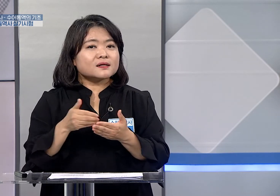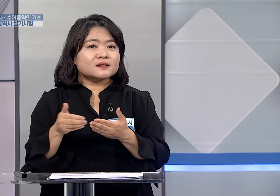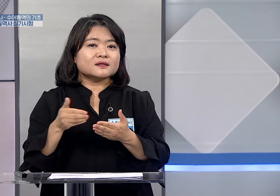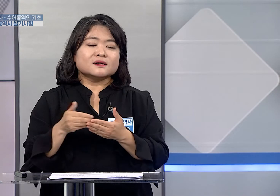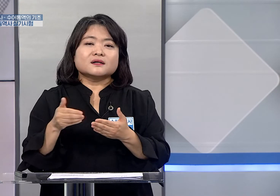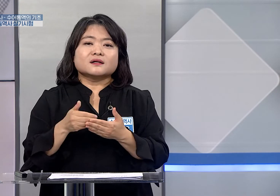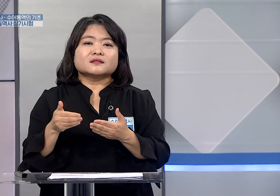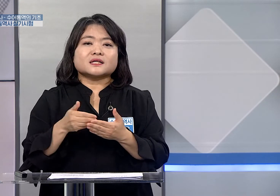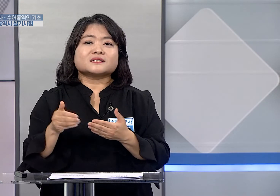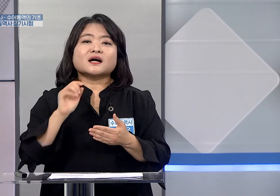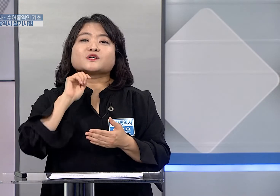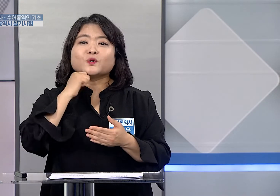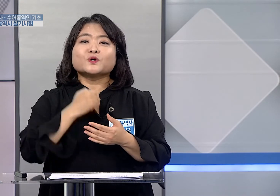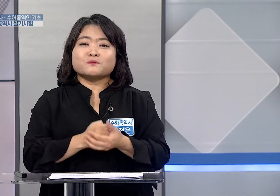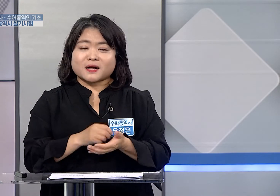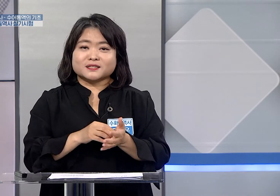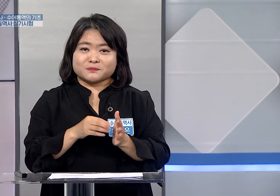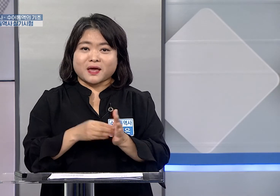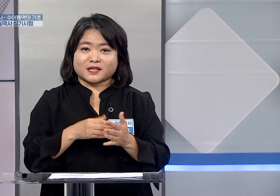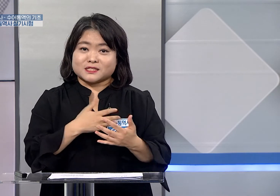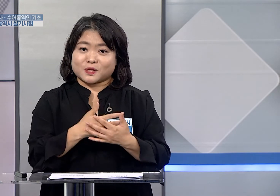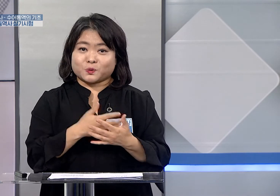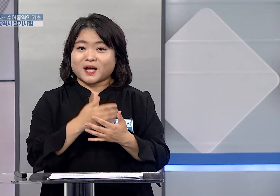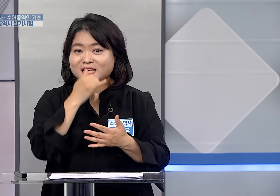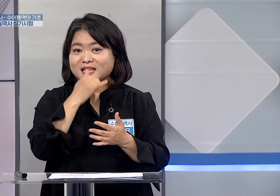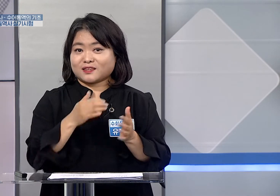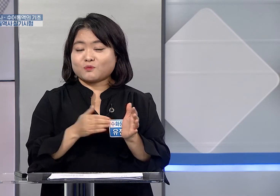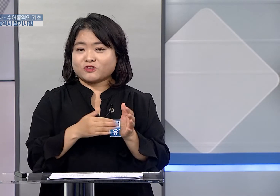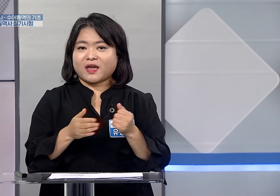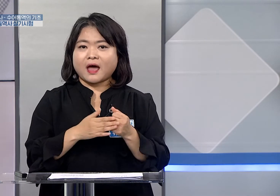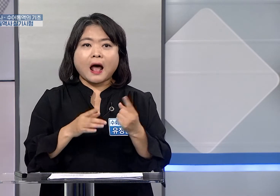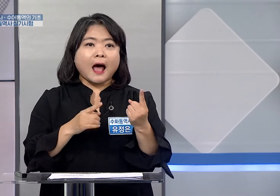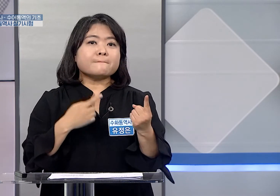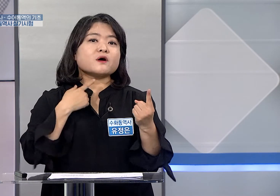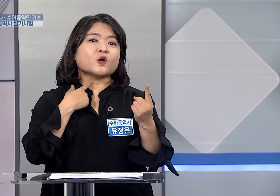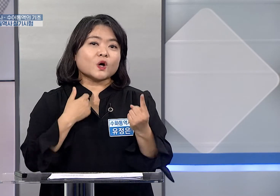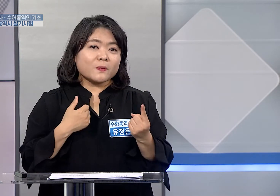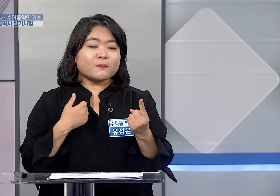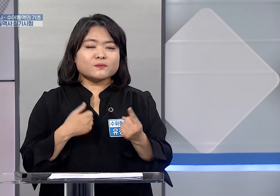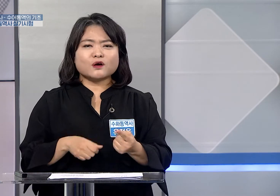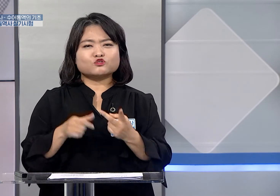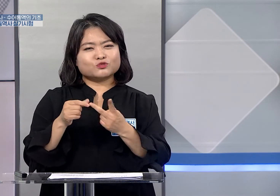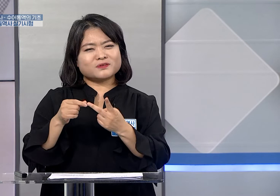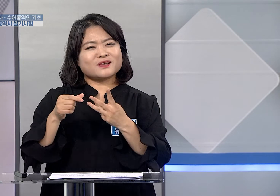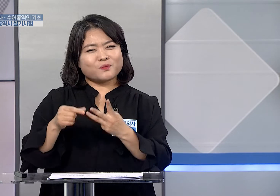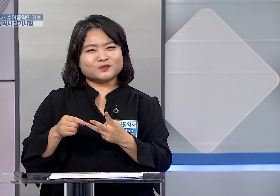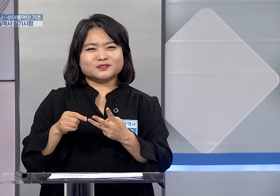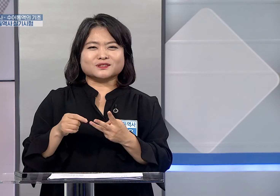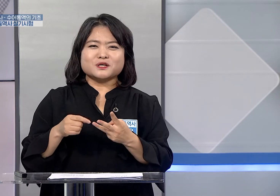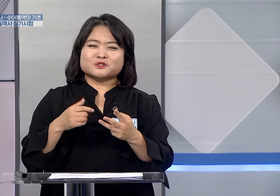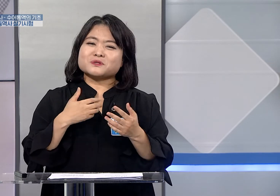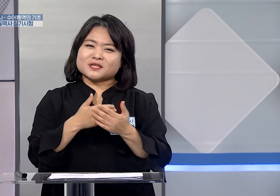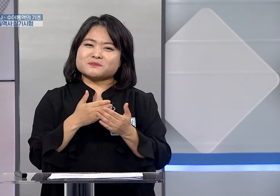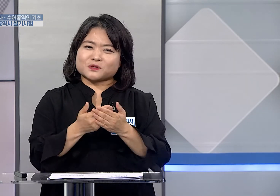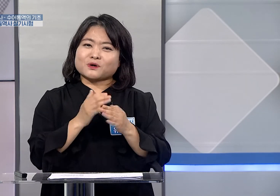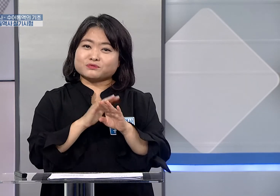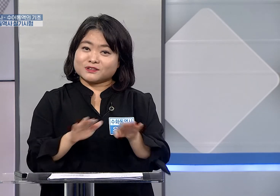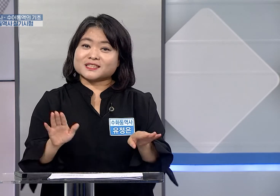정말 상상하기 어려울 만큼의 긴장도가 있기 때문에 한 번 경험해보면 두 번, 세 번은 좀 이 긴장도가